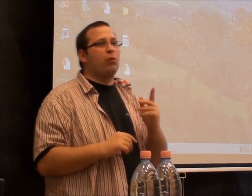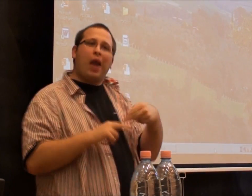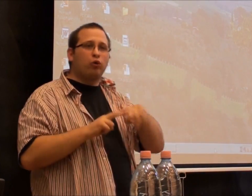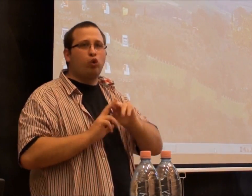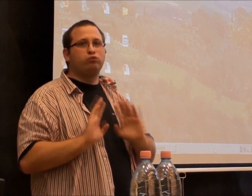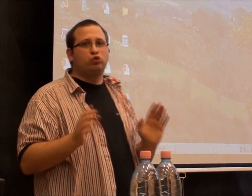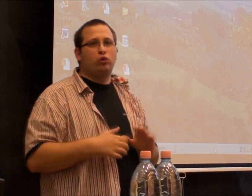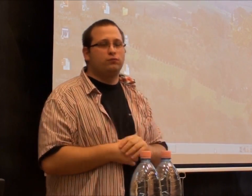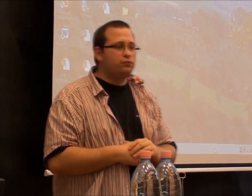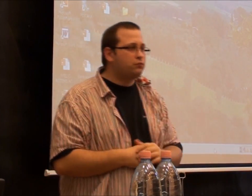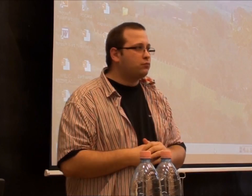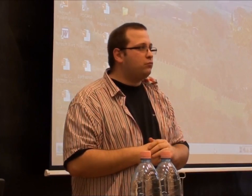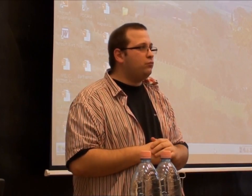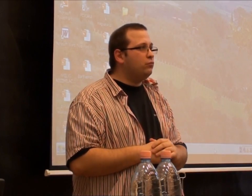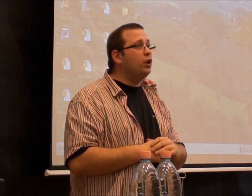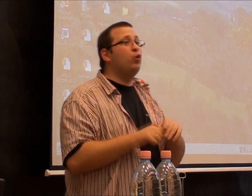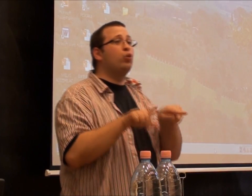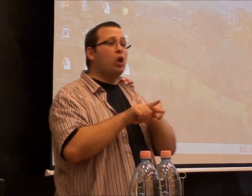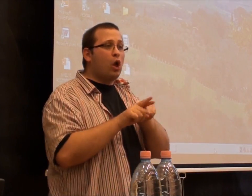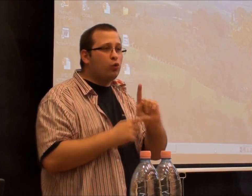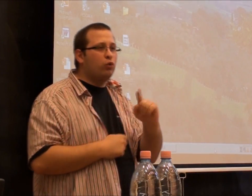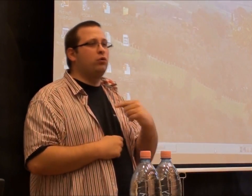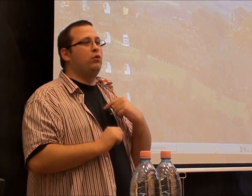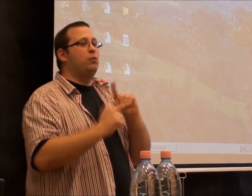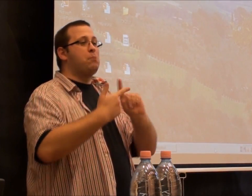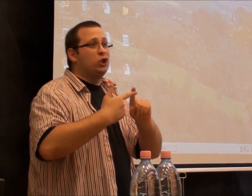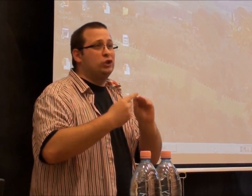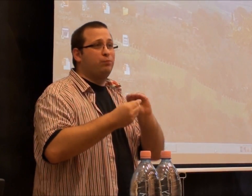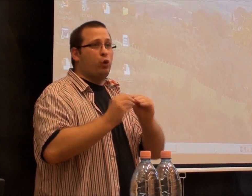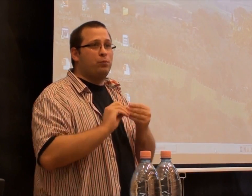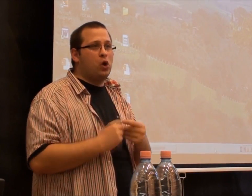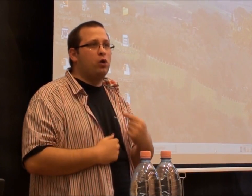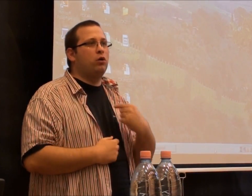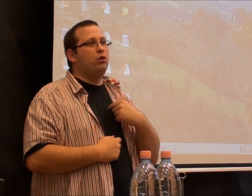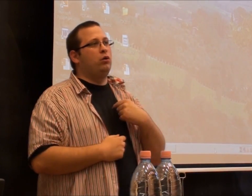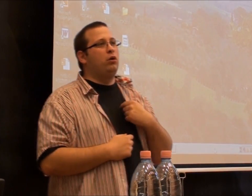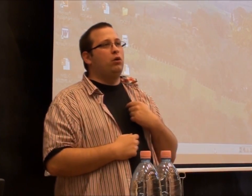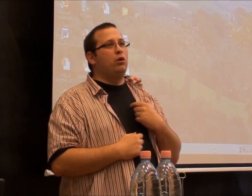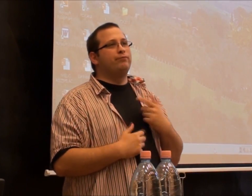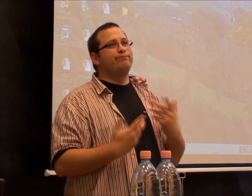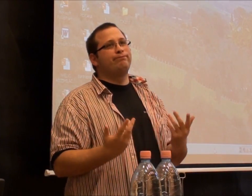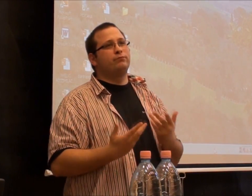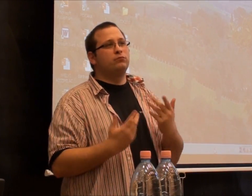hogy értjük-e, és a legtöbbször megértjük. Másik probléma,